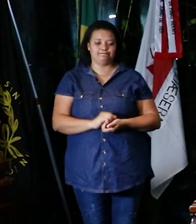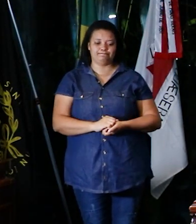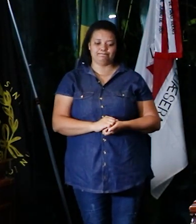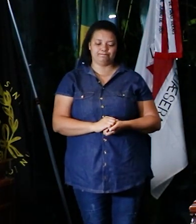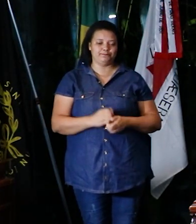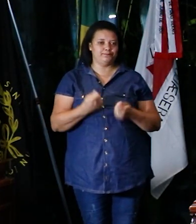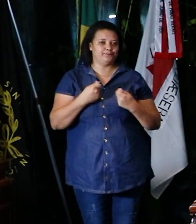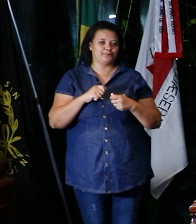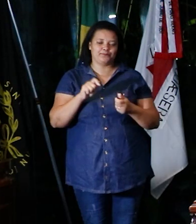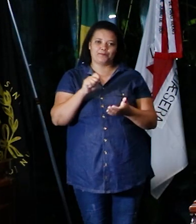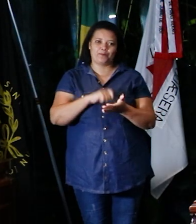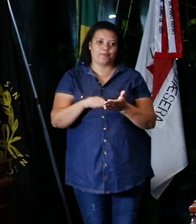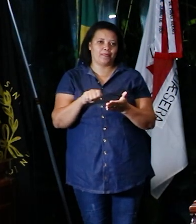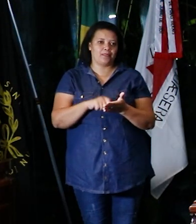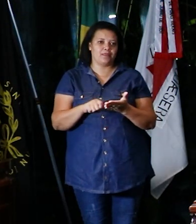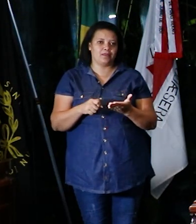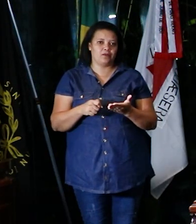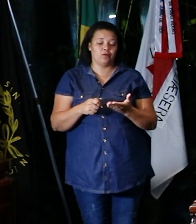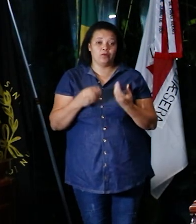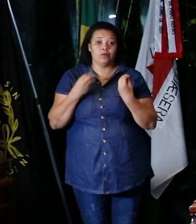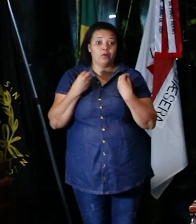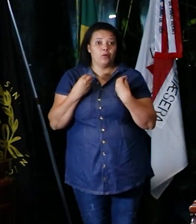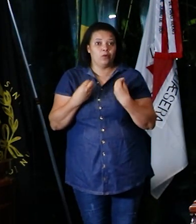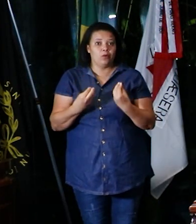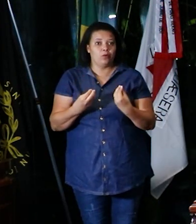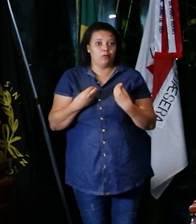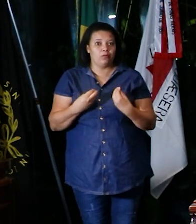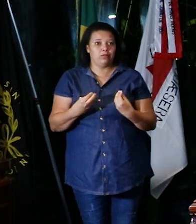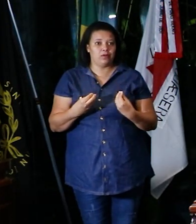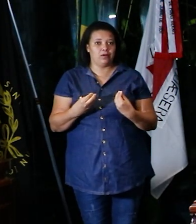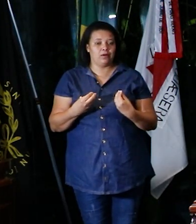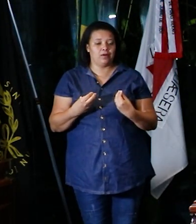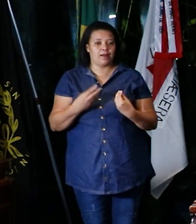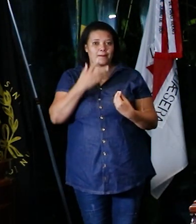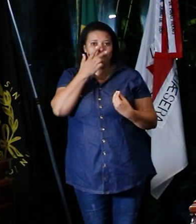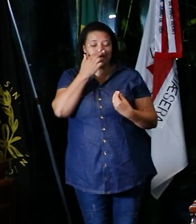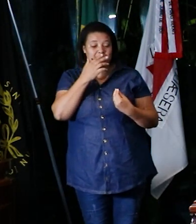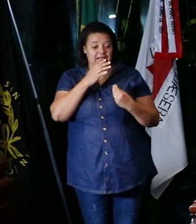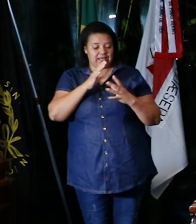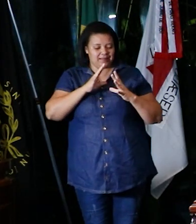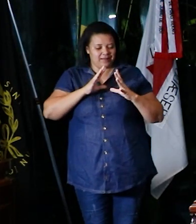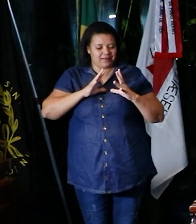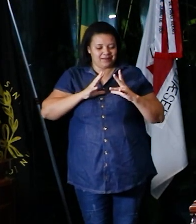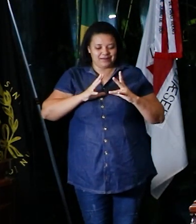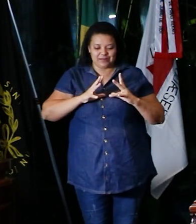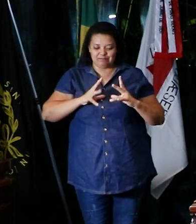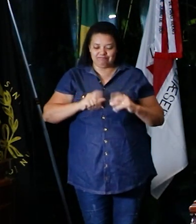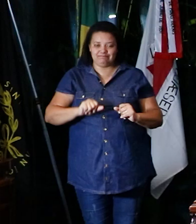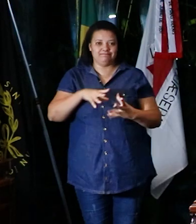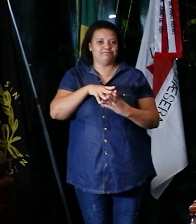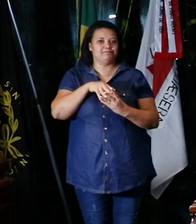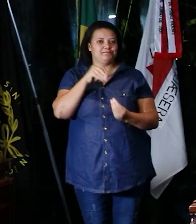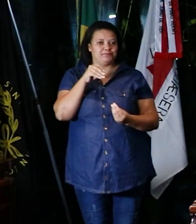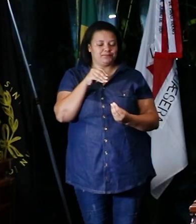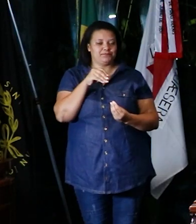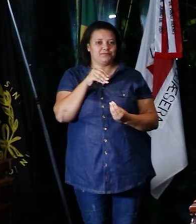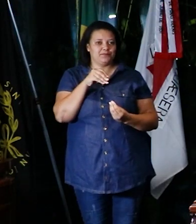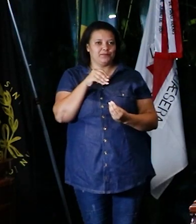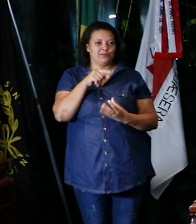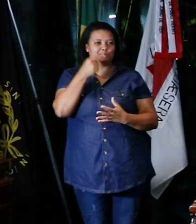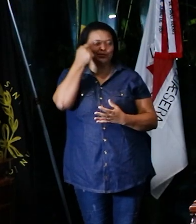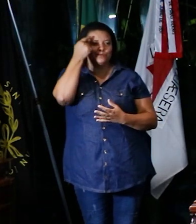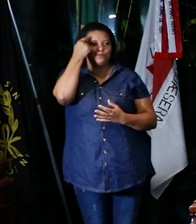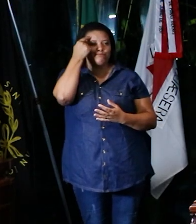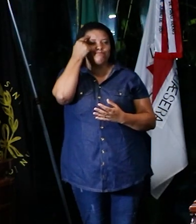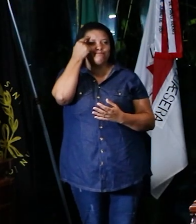escrever. Como não adianta? Lava o espírito. No meu fraco raciocínio, tudo